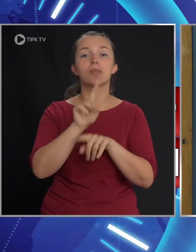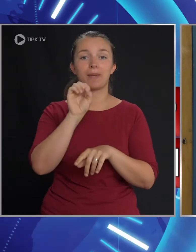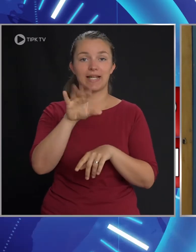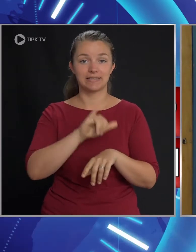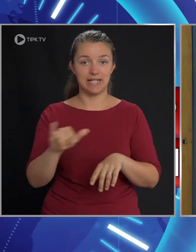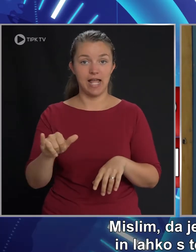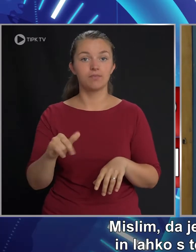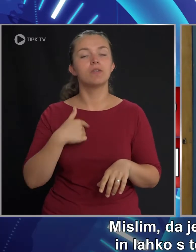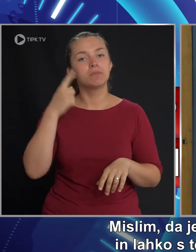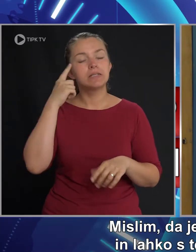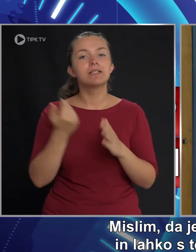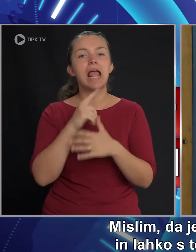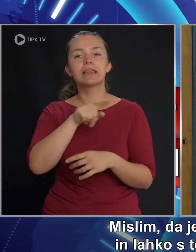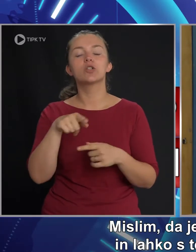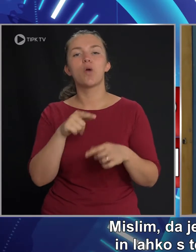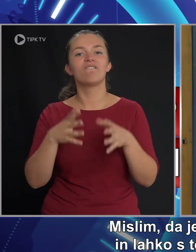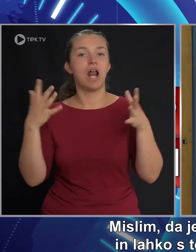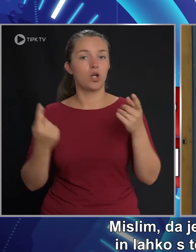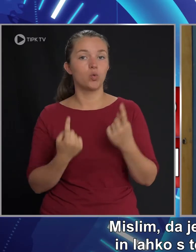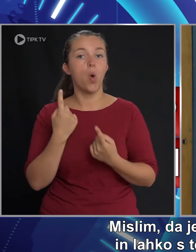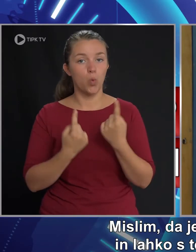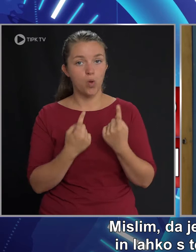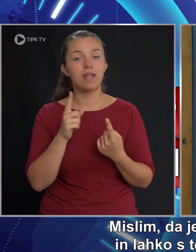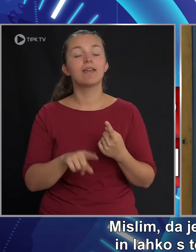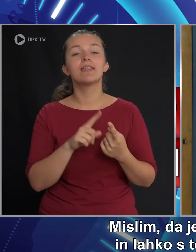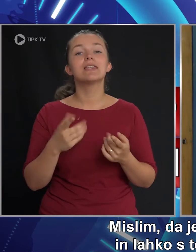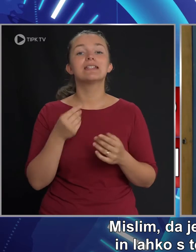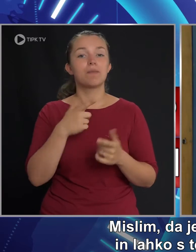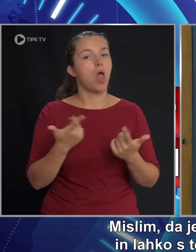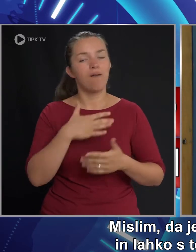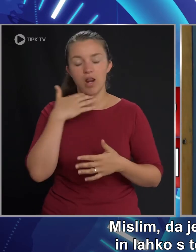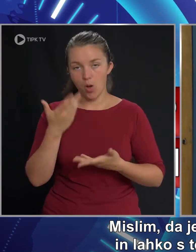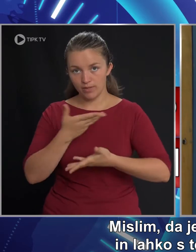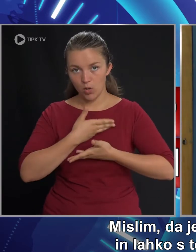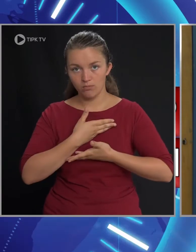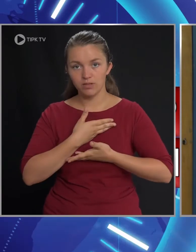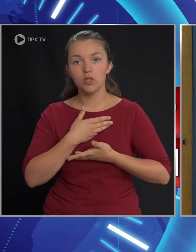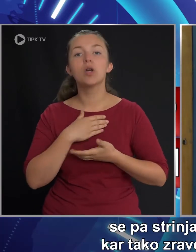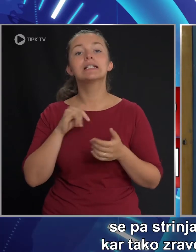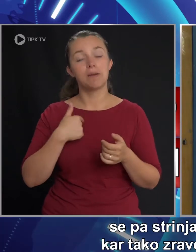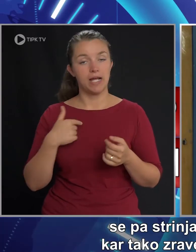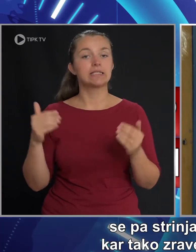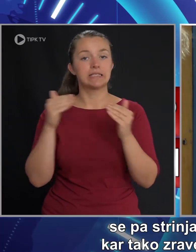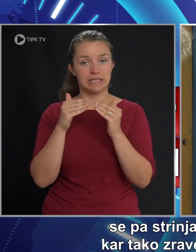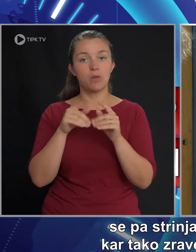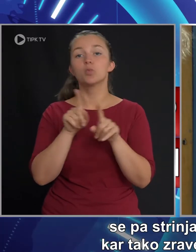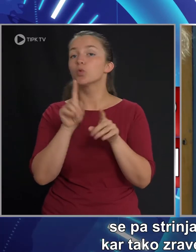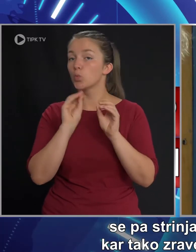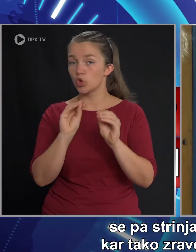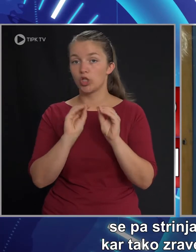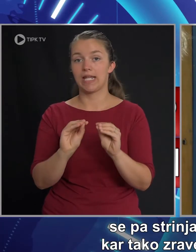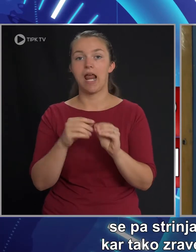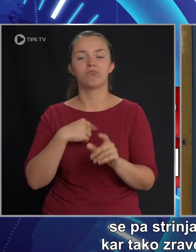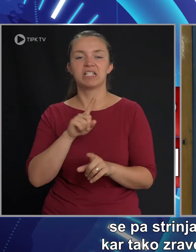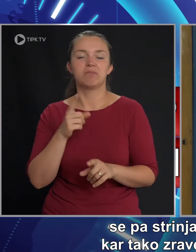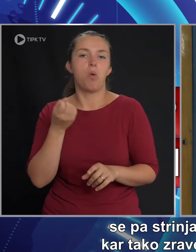15 let. Mislim, da je za njih to velik dogodek in lahko s tem veliko pridobijo. Se pa strinjam, da tudi